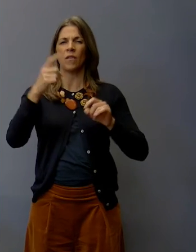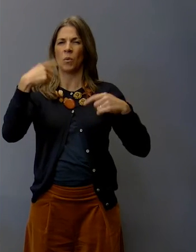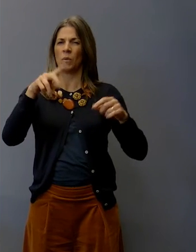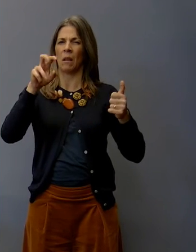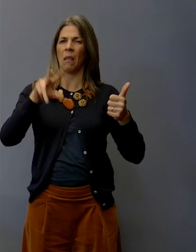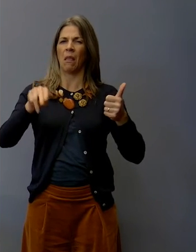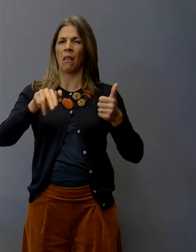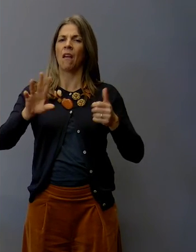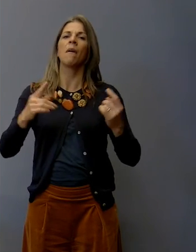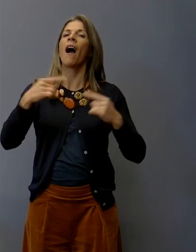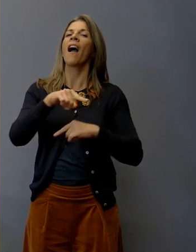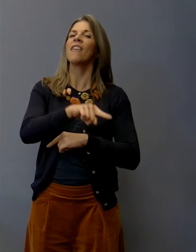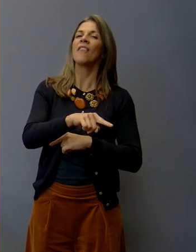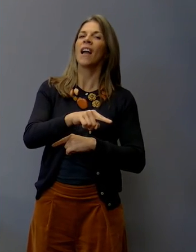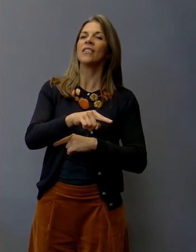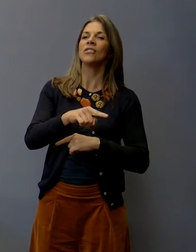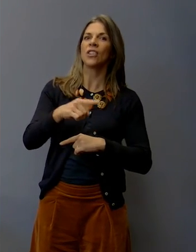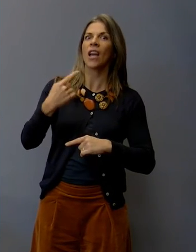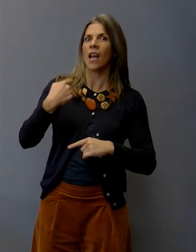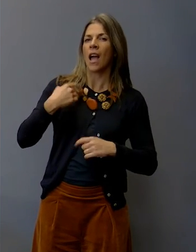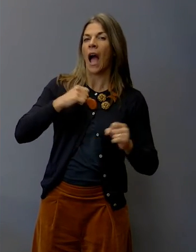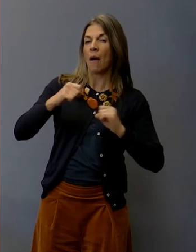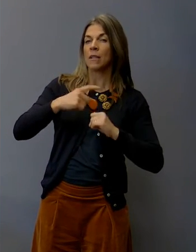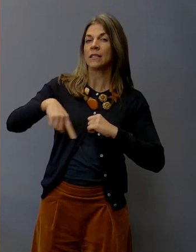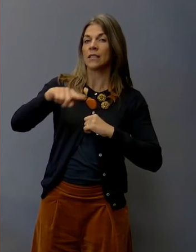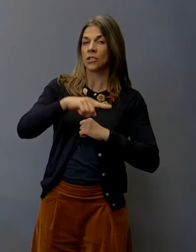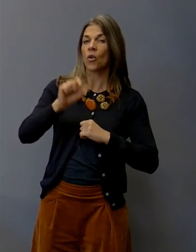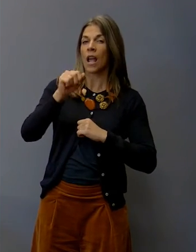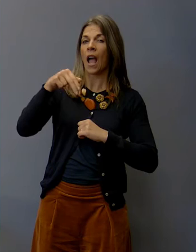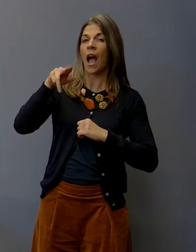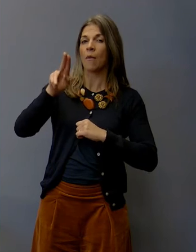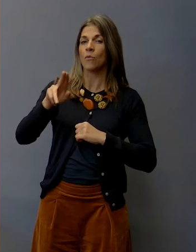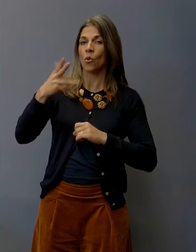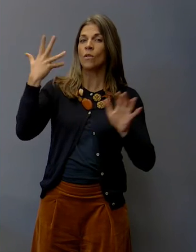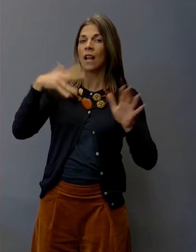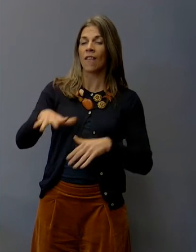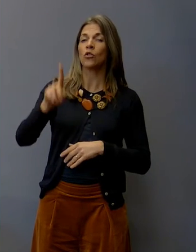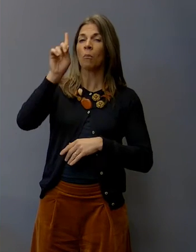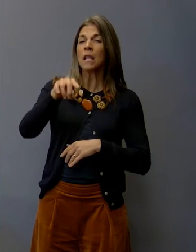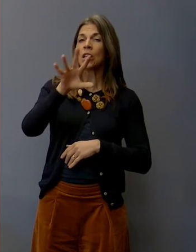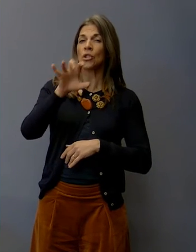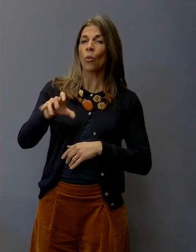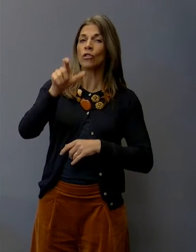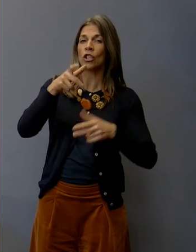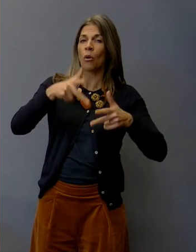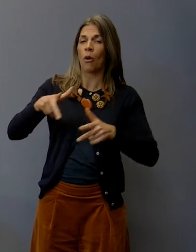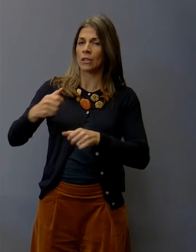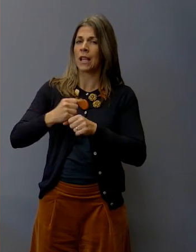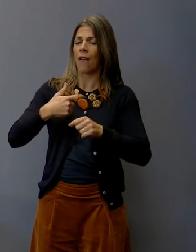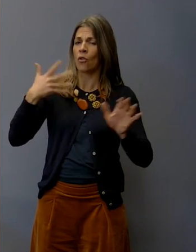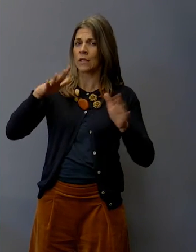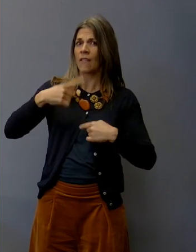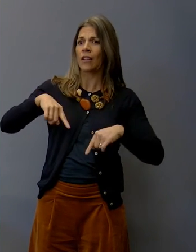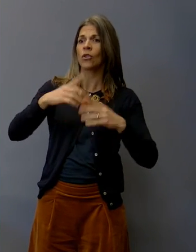salvato 1.500 posti di lavoro in amiu a volpara sono state chiuse le fosse risolvendo